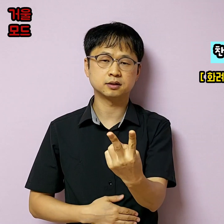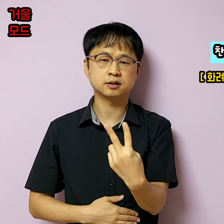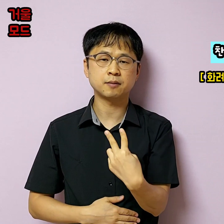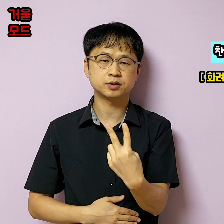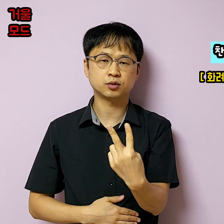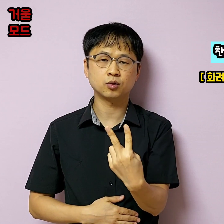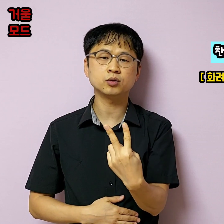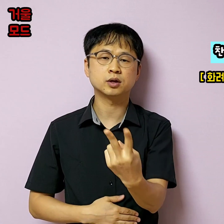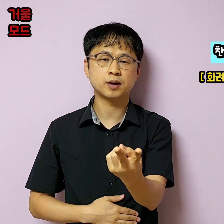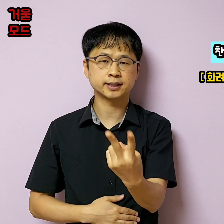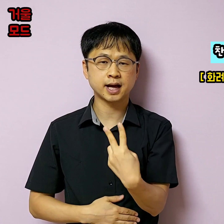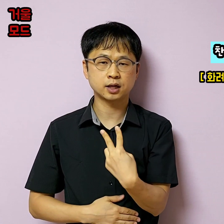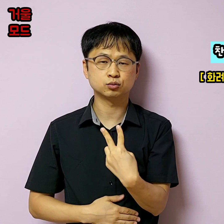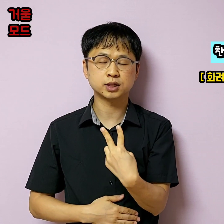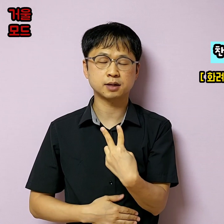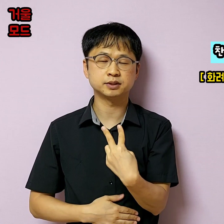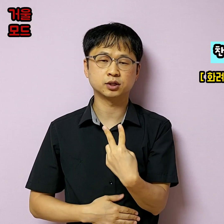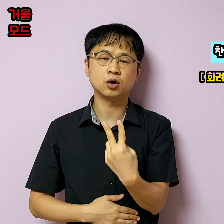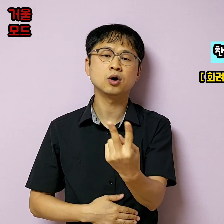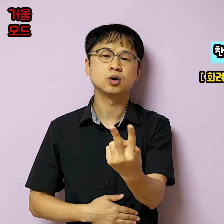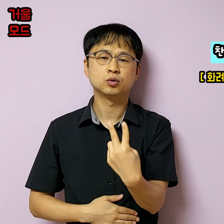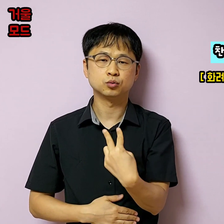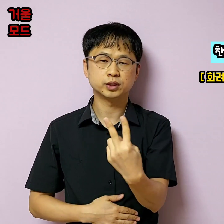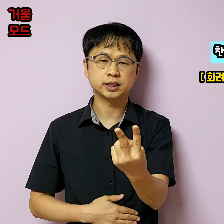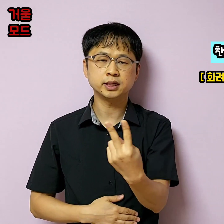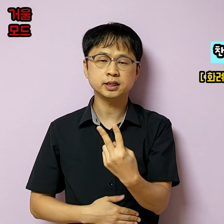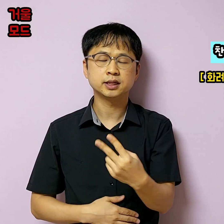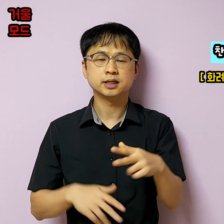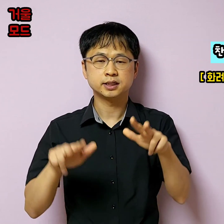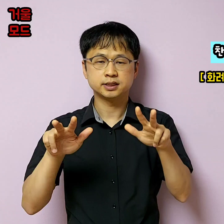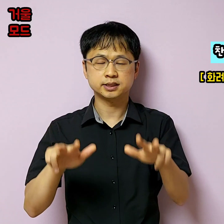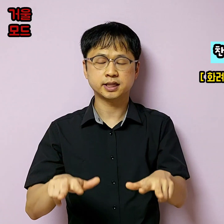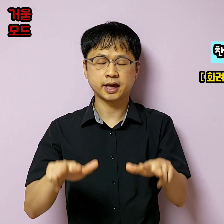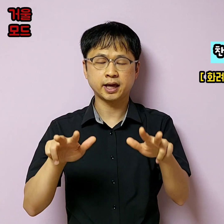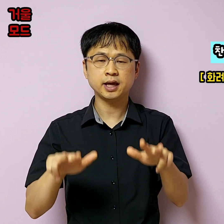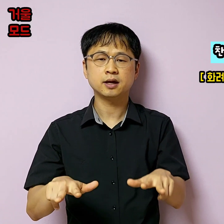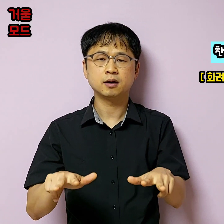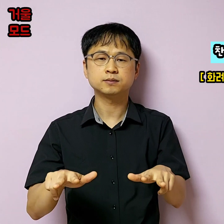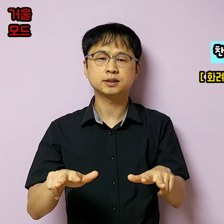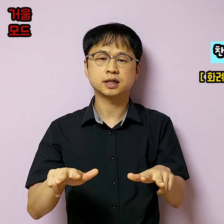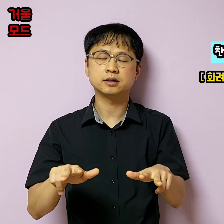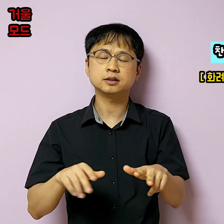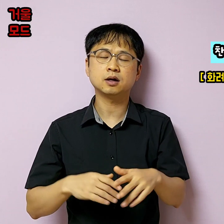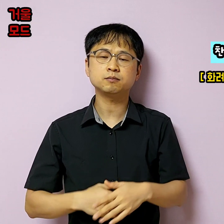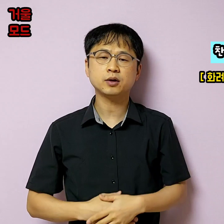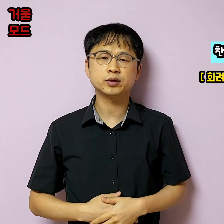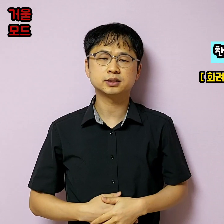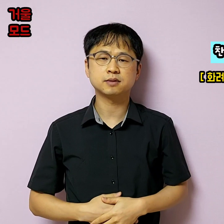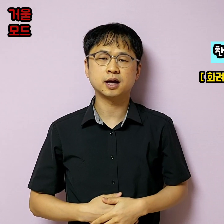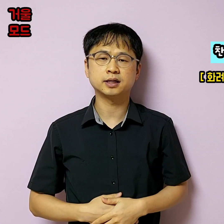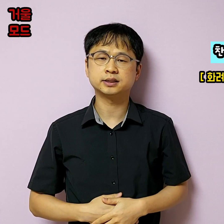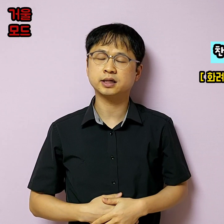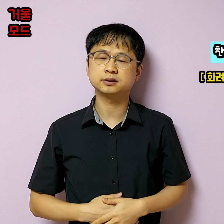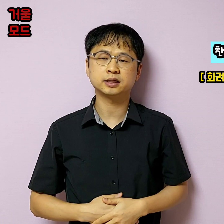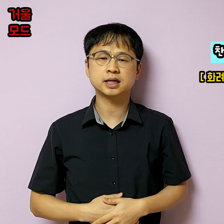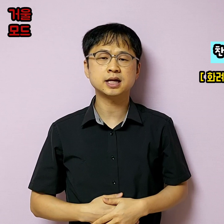말씀드렸던 앞뒤로 너와 나 두 사람이죠. 우린 이제 없으니까, 여기서 없다고 했지만 이제 그때